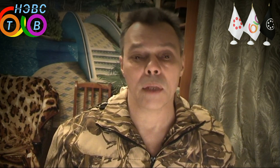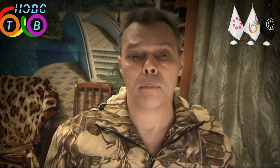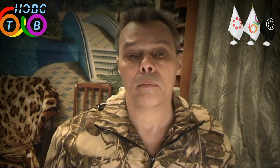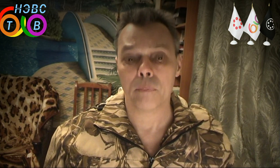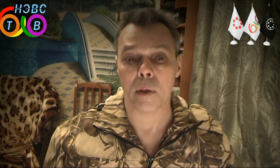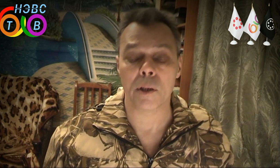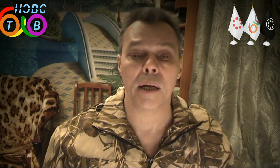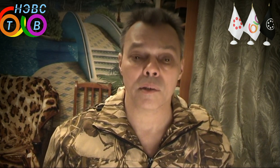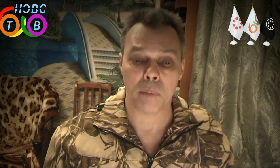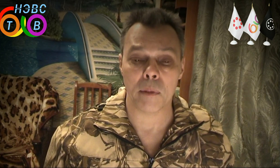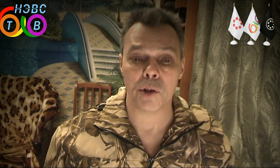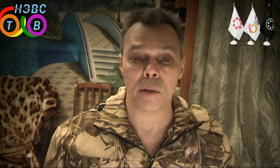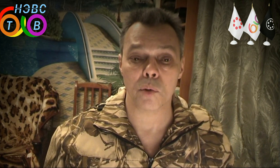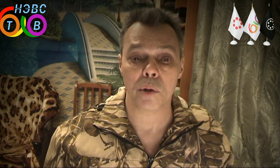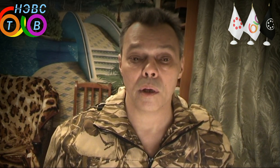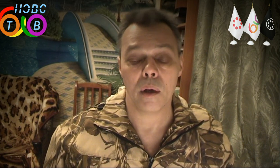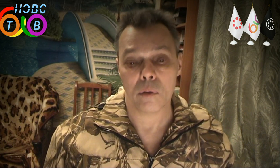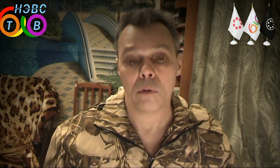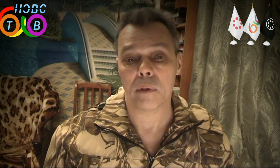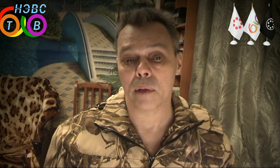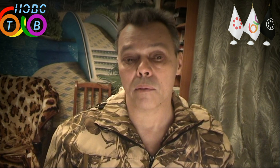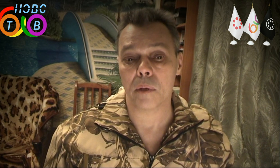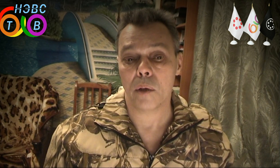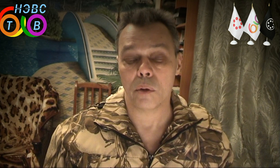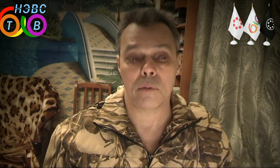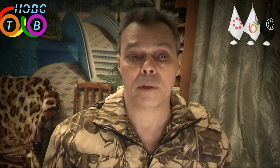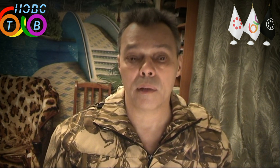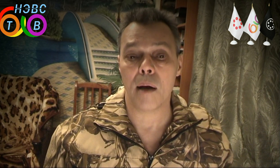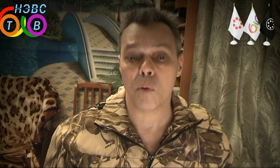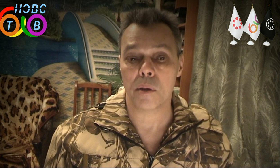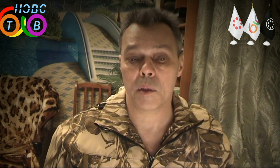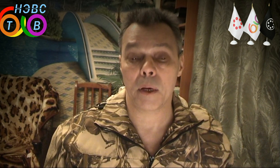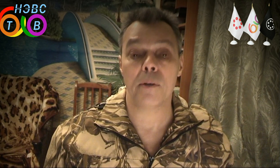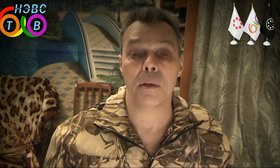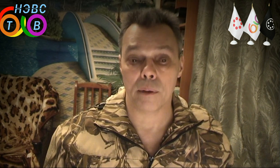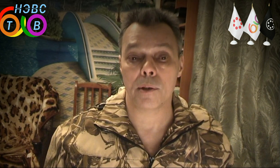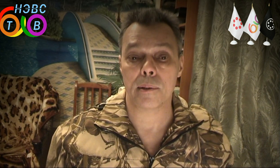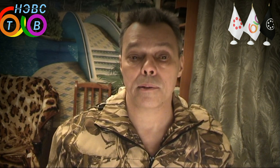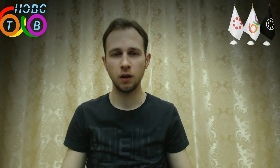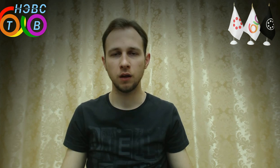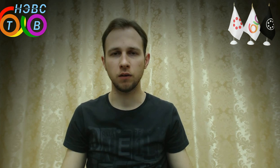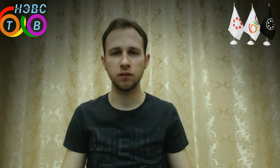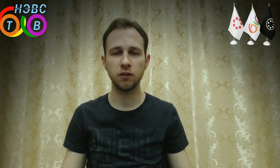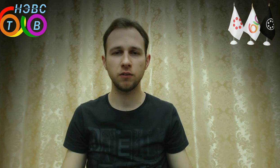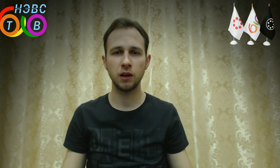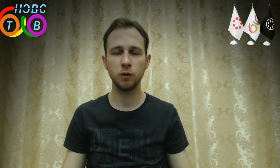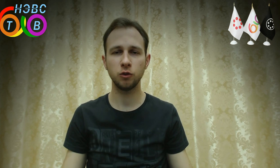там шансов поменьше немножко. Ну, вот так вот. То есть всегда можно исправить и вычислить. Вы рассказывали о том,